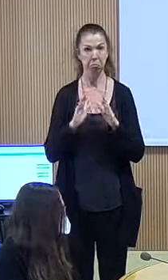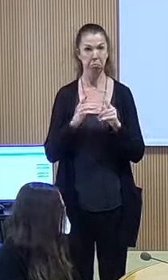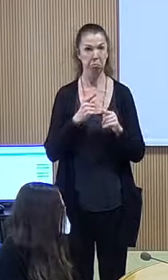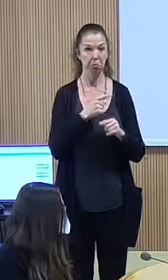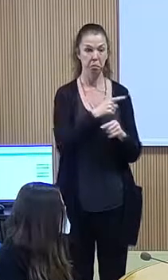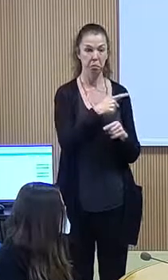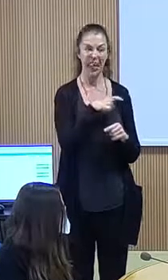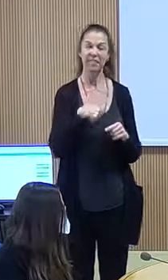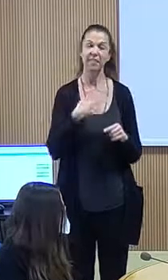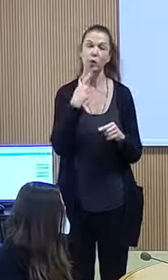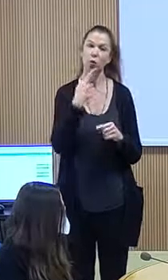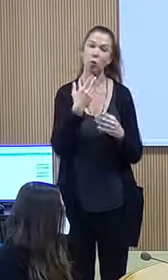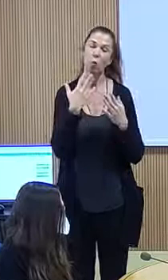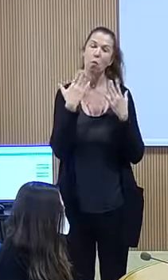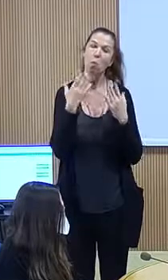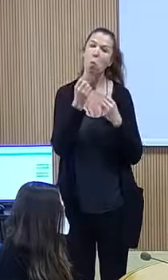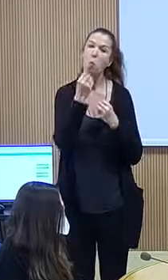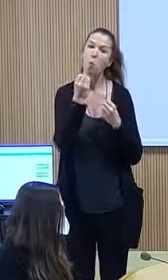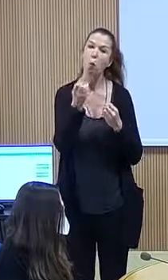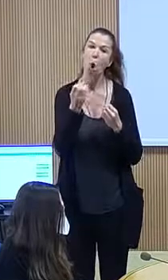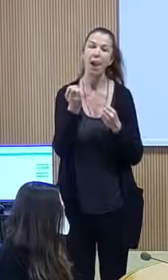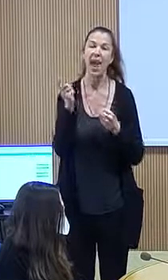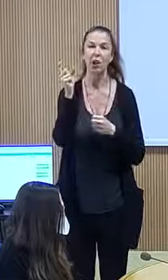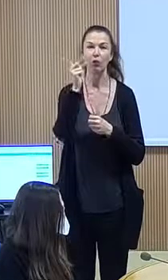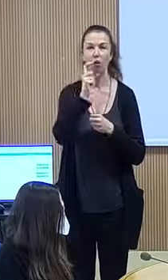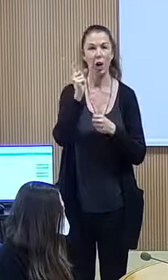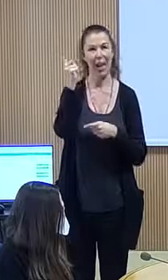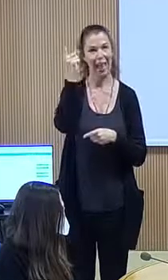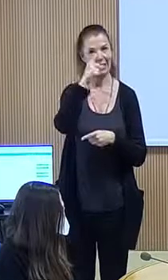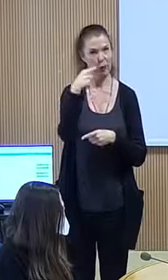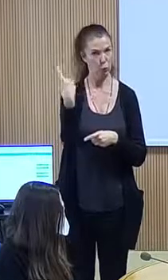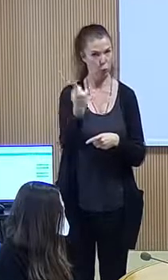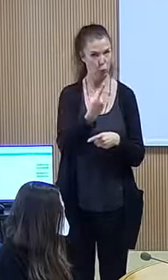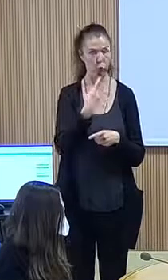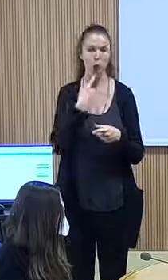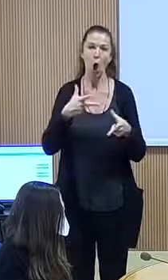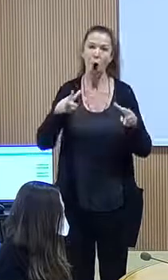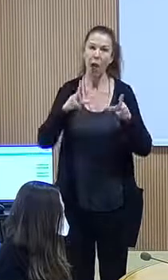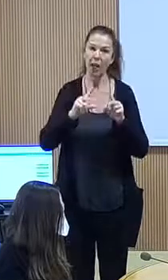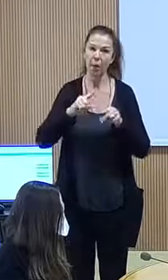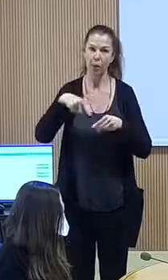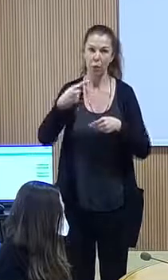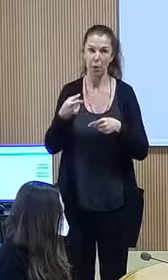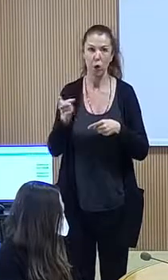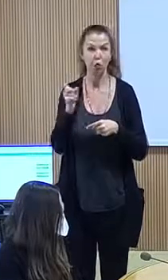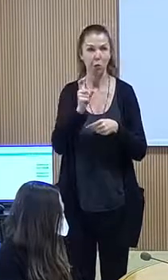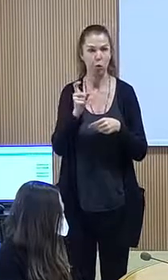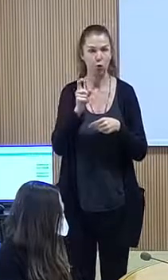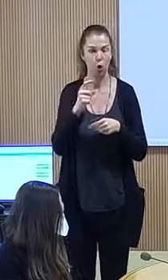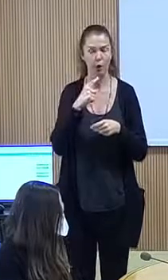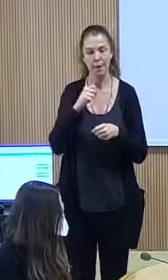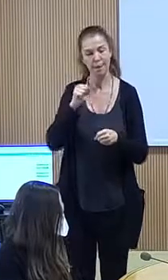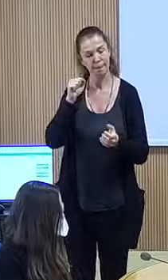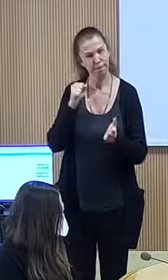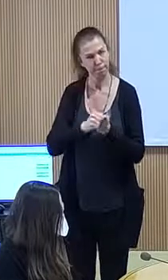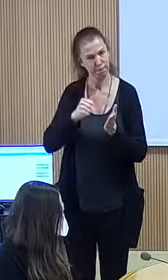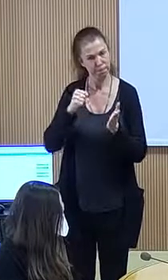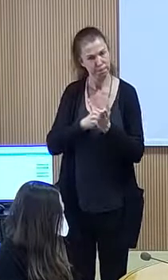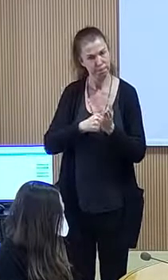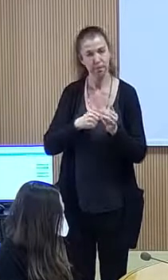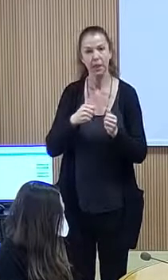una buona giornata a tutti lo ribadirò anche nei prossimi giorni sarò martellante sul rispetto